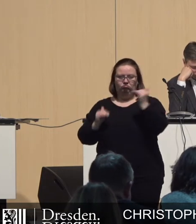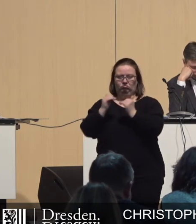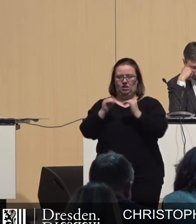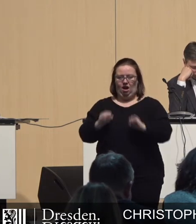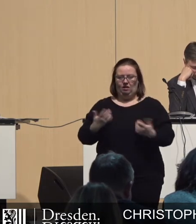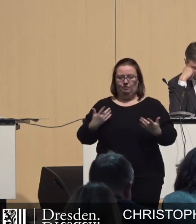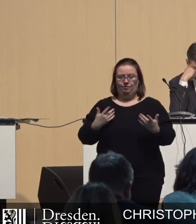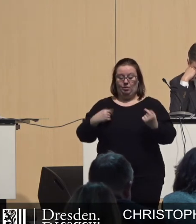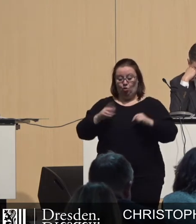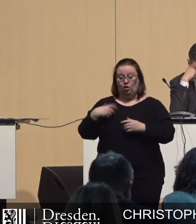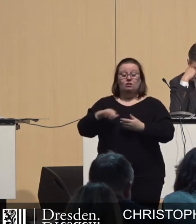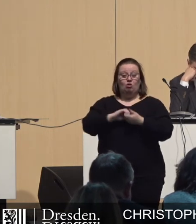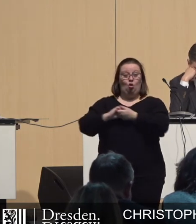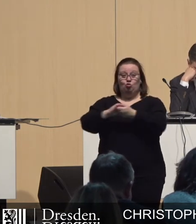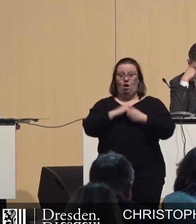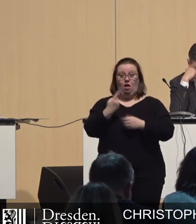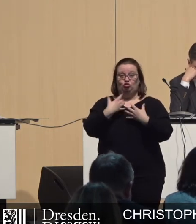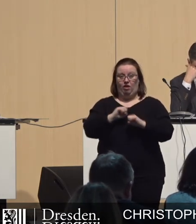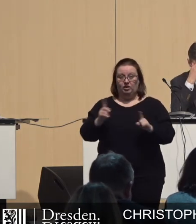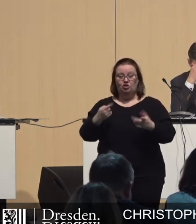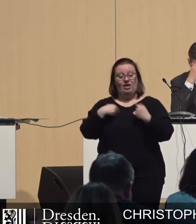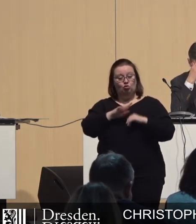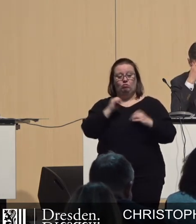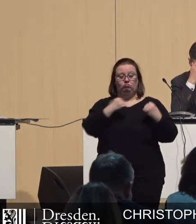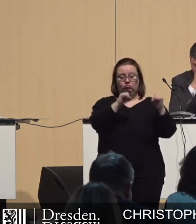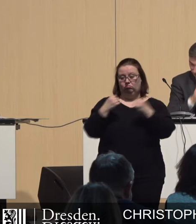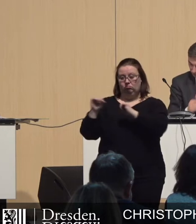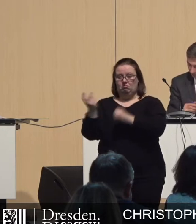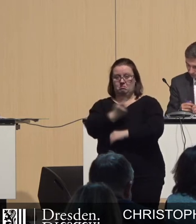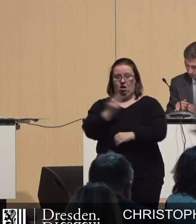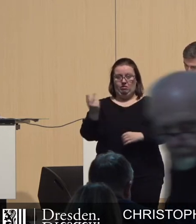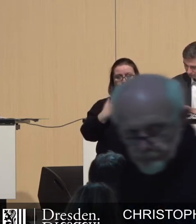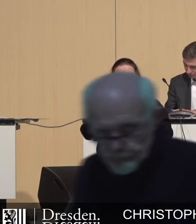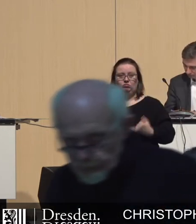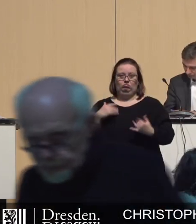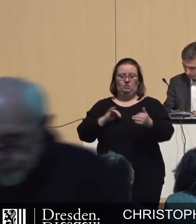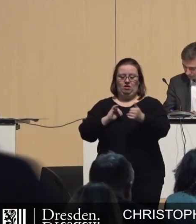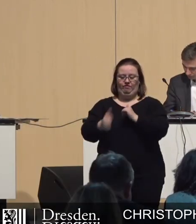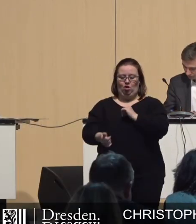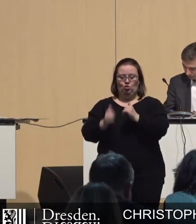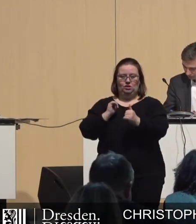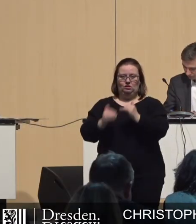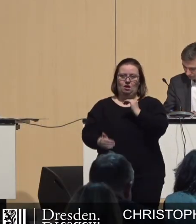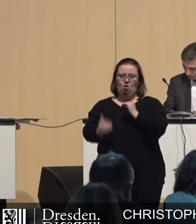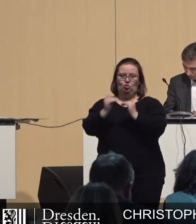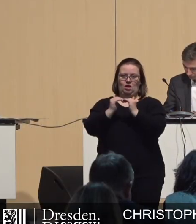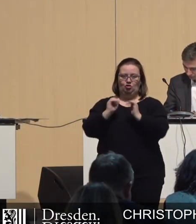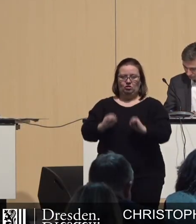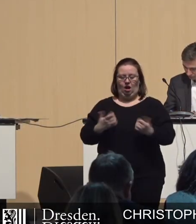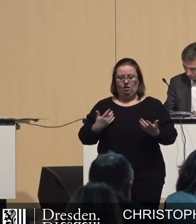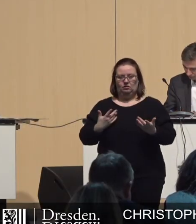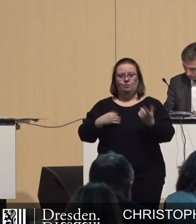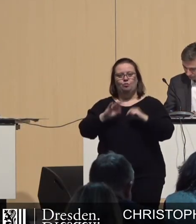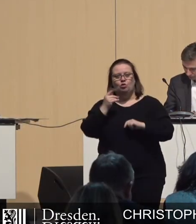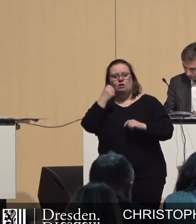möglich, wären Enso und Drewag in der Vergangenheit nicht so erfolgreich unterwegs. Die Fusion ist einerseits eine Reaktion auf